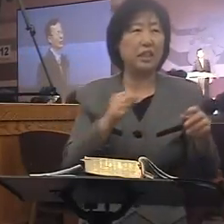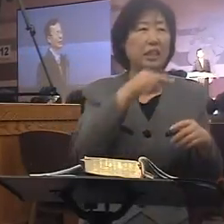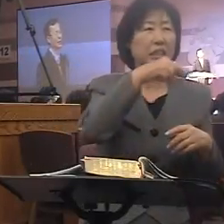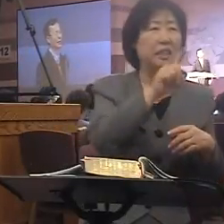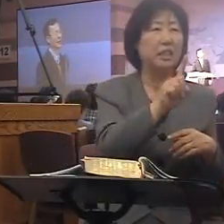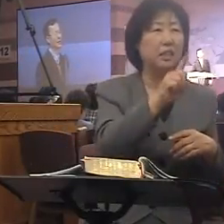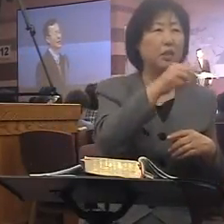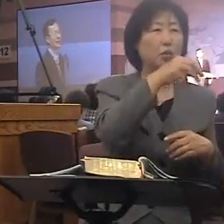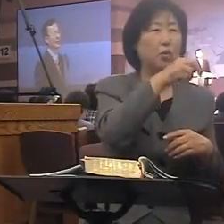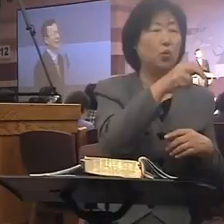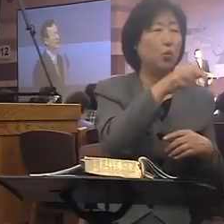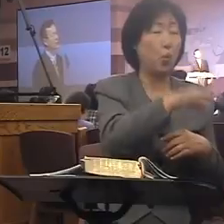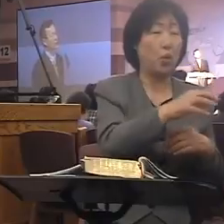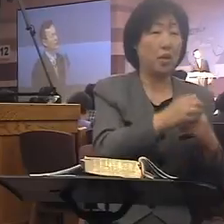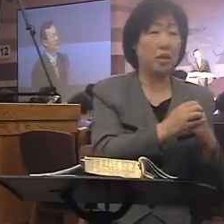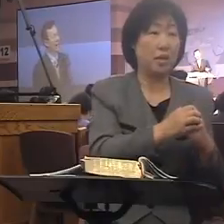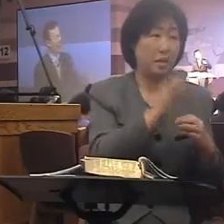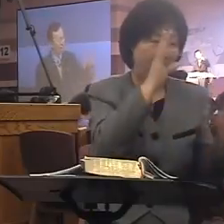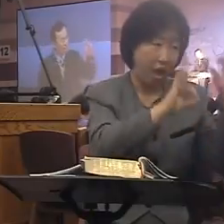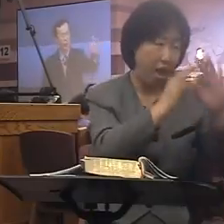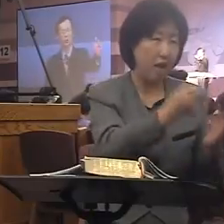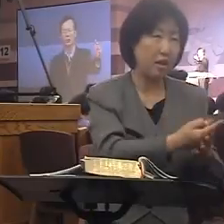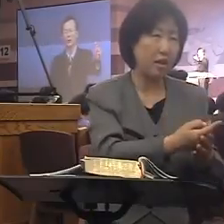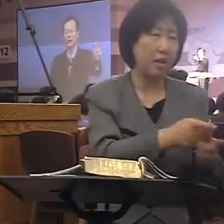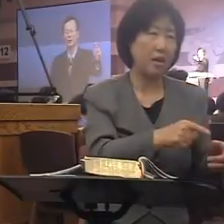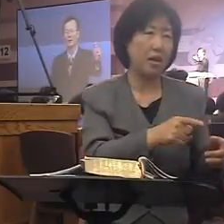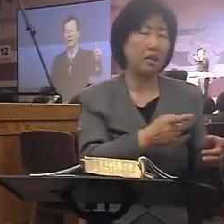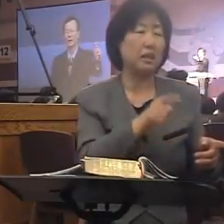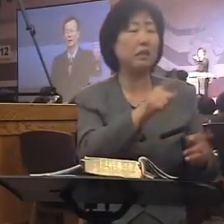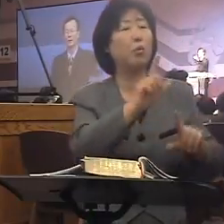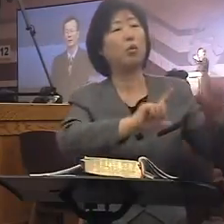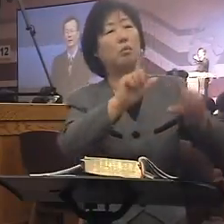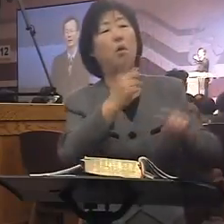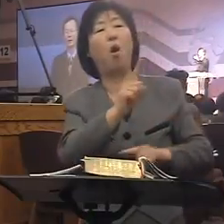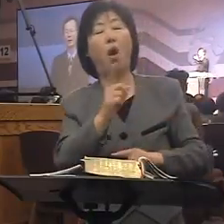합니다. 근데 그 모습은 아픔을 통해,